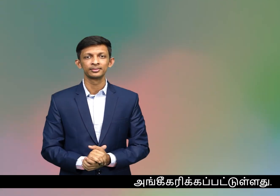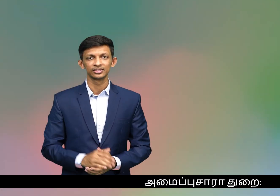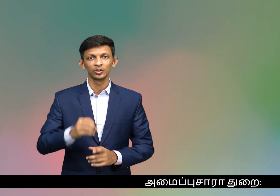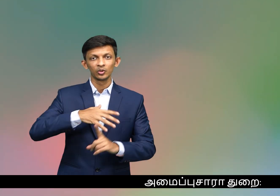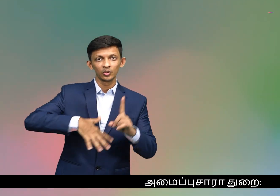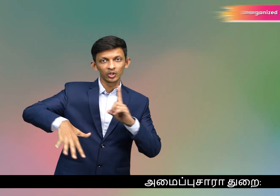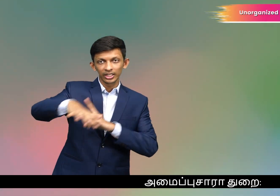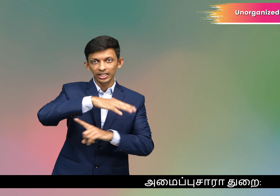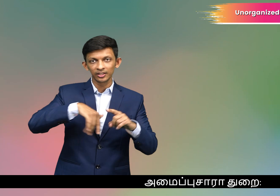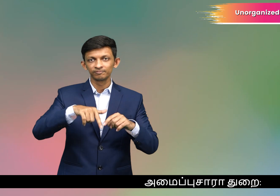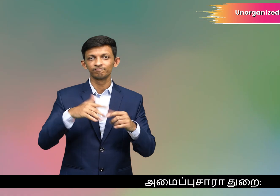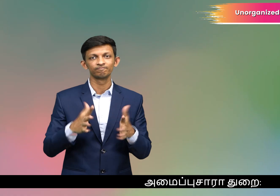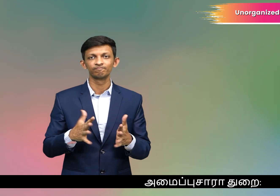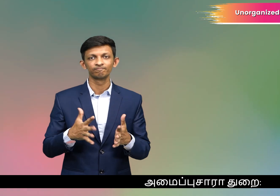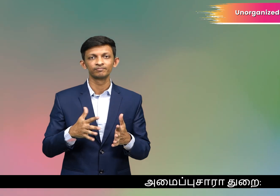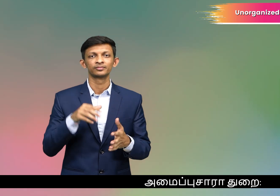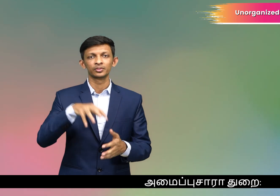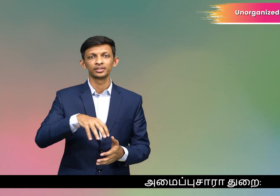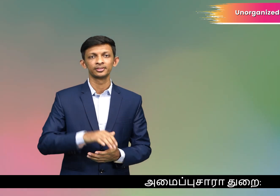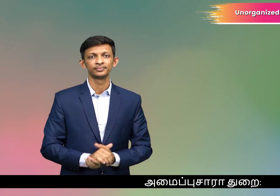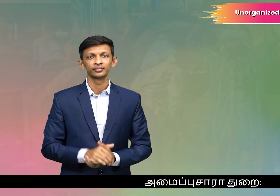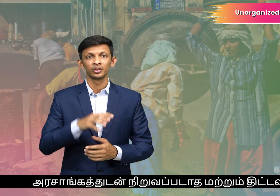அங்கீகரிக்கப்பட்டுள்ளது. அமைப்புசாரா துறை